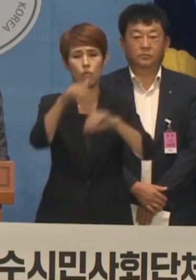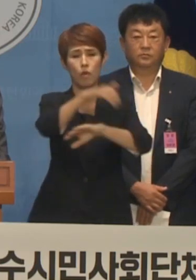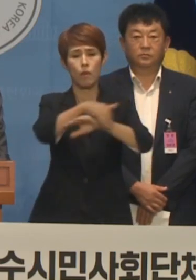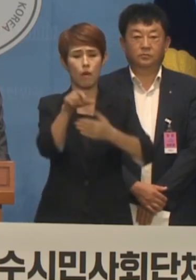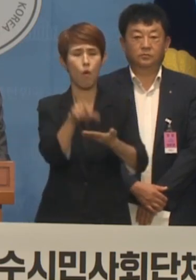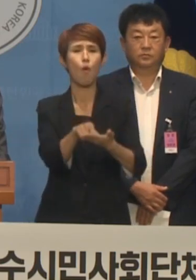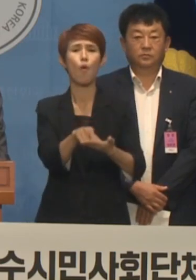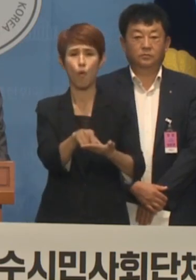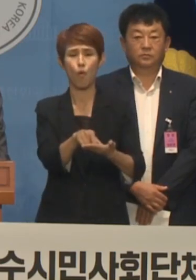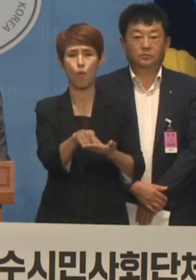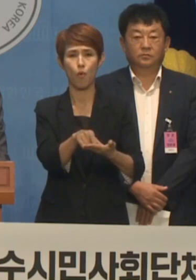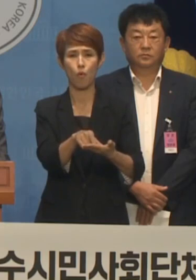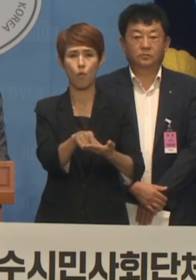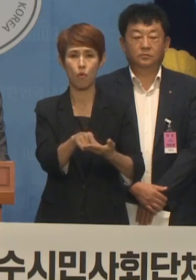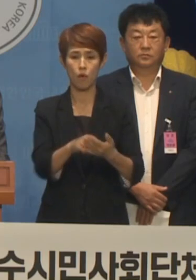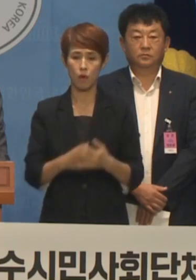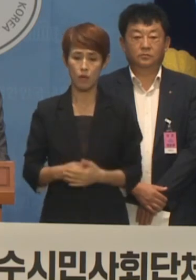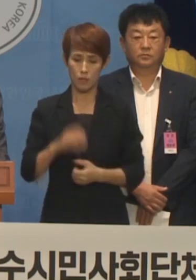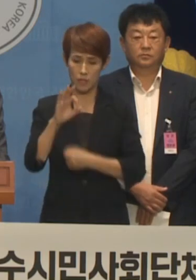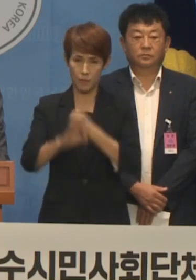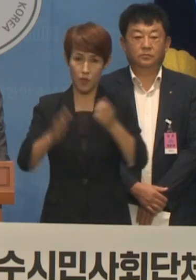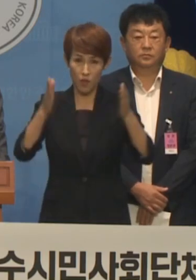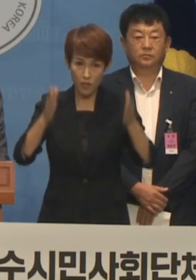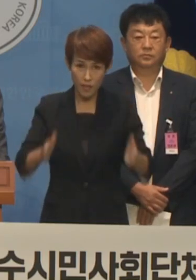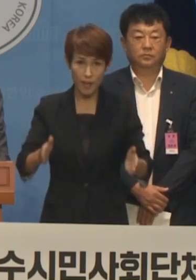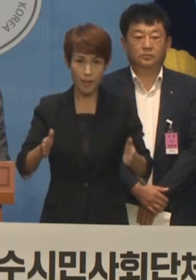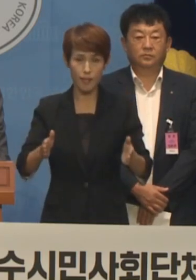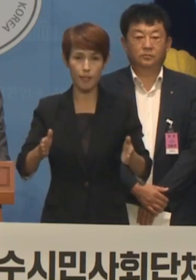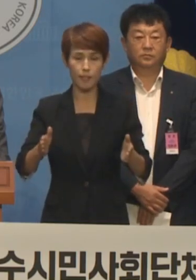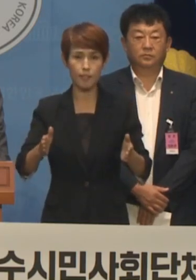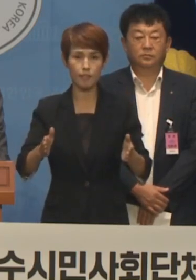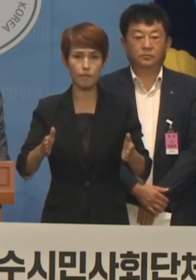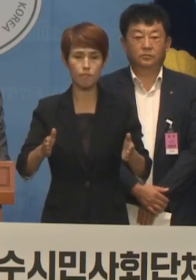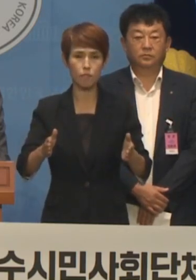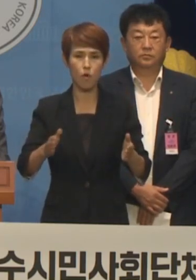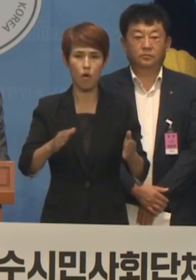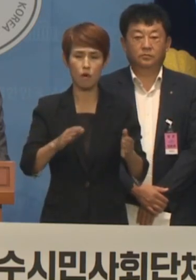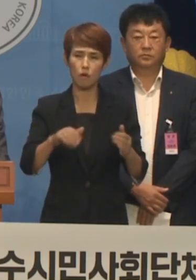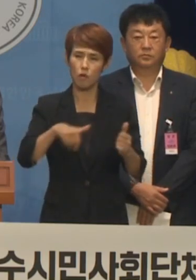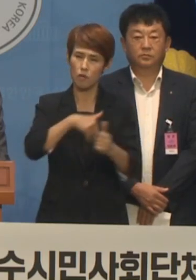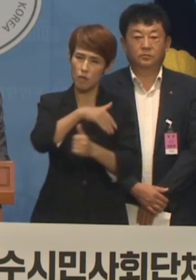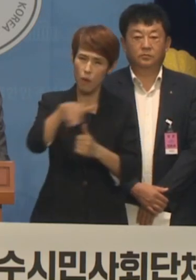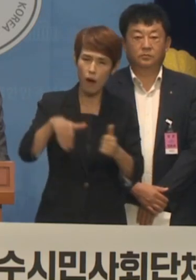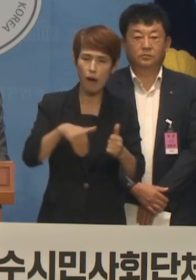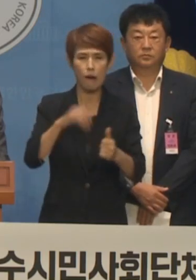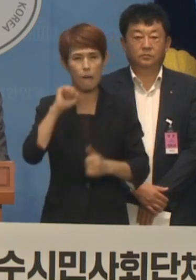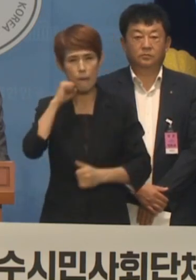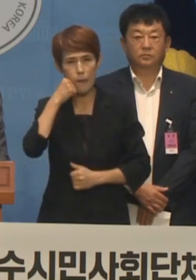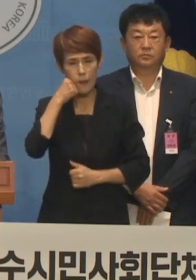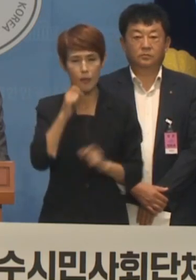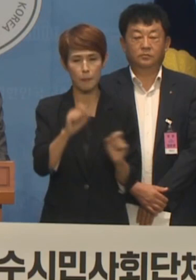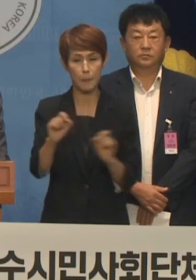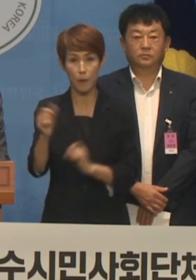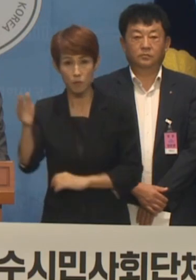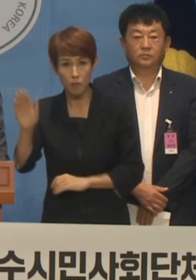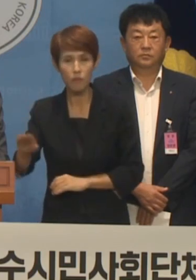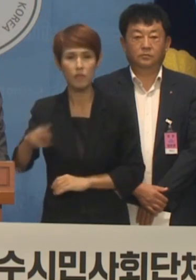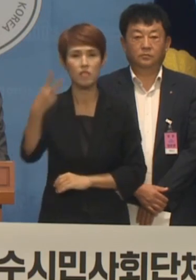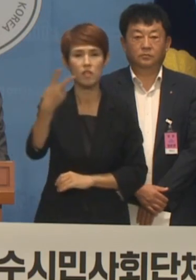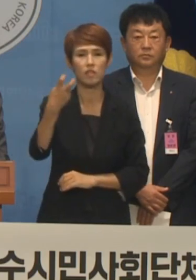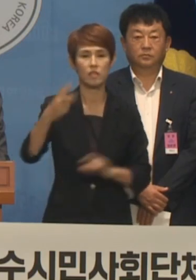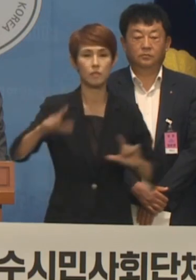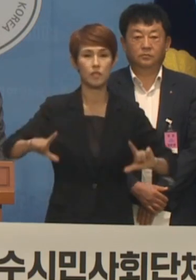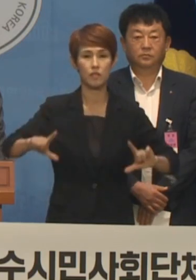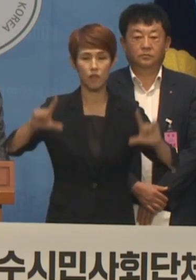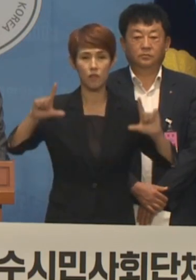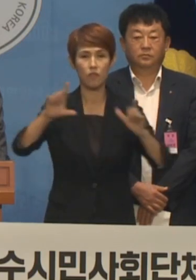있습니다. 지난 10년간 이와 같은 목표와 바람은 여러 사정으로 미뤄졌지만 2022년 여수 박람회 사후